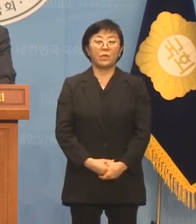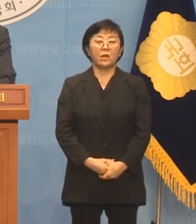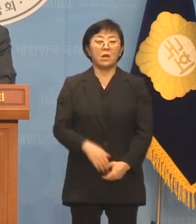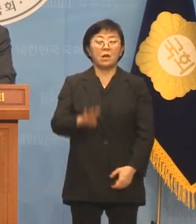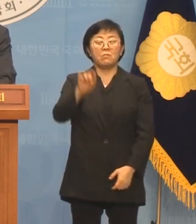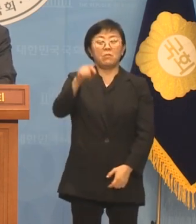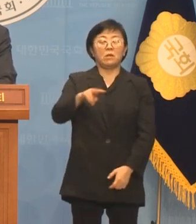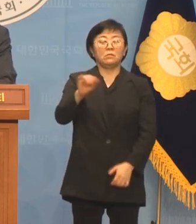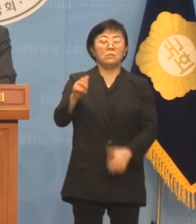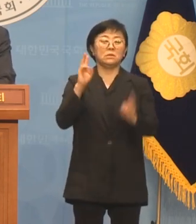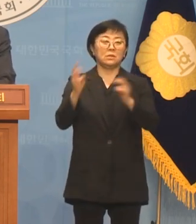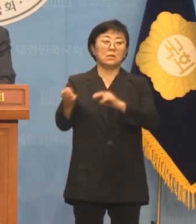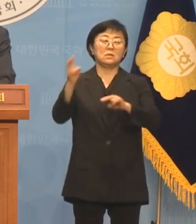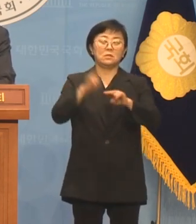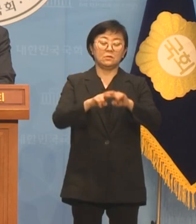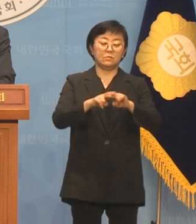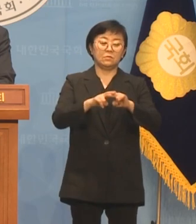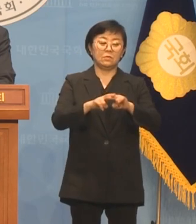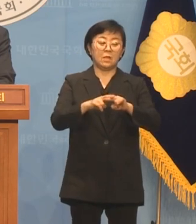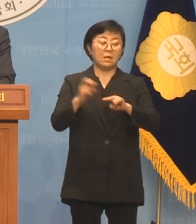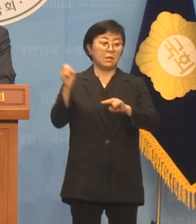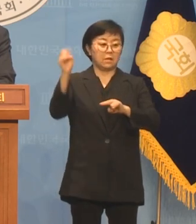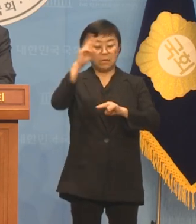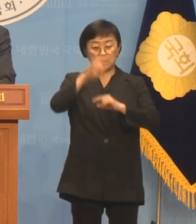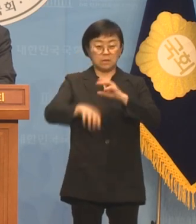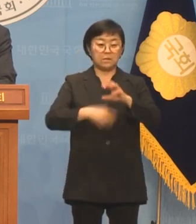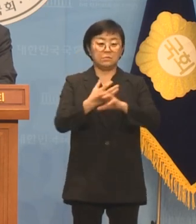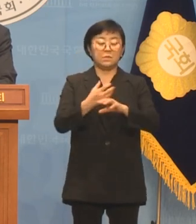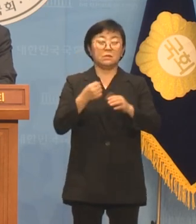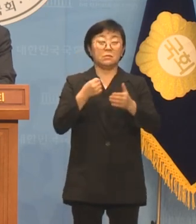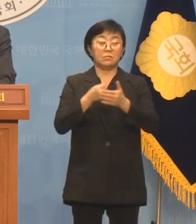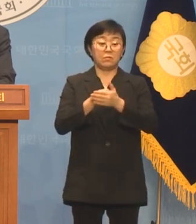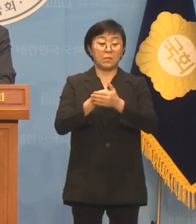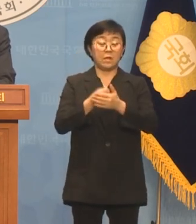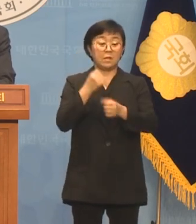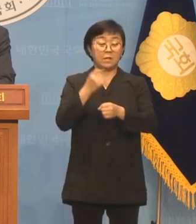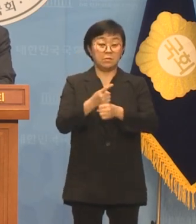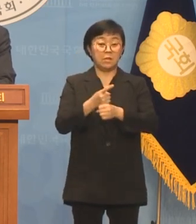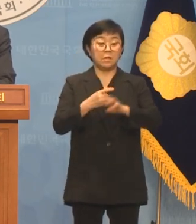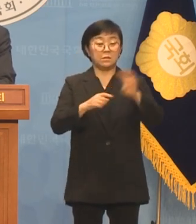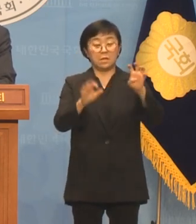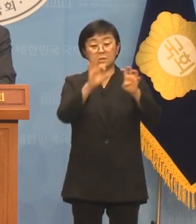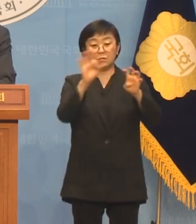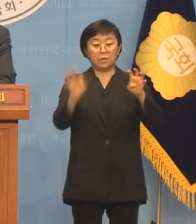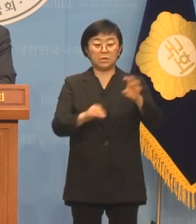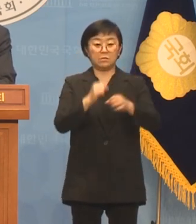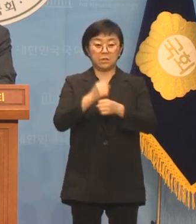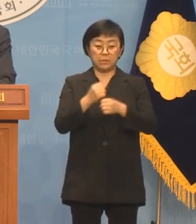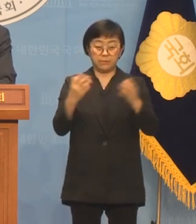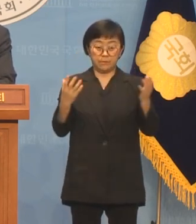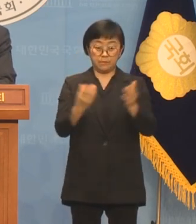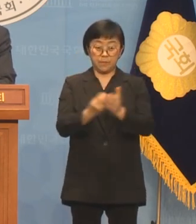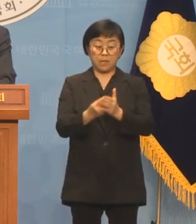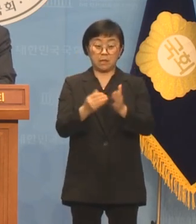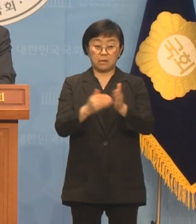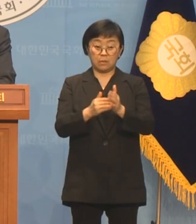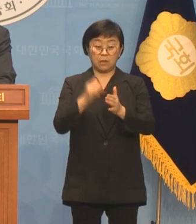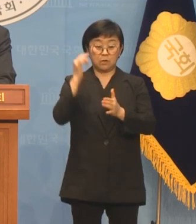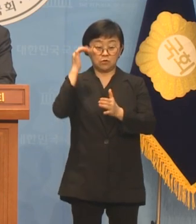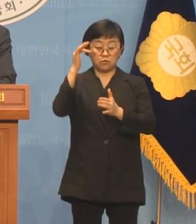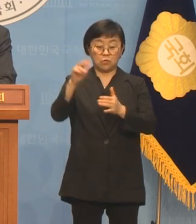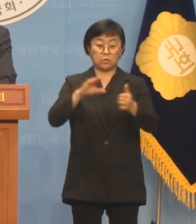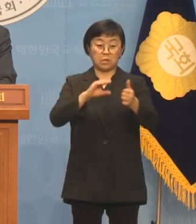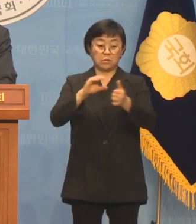박민 사장 취임 이후 갑자기 뒤집힌 결정에 이미 40%가량 제작이 완료됐던 추모